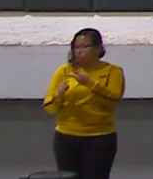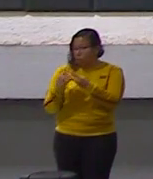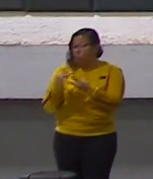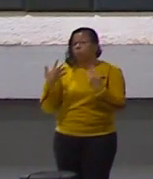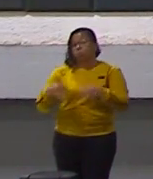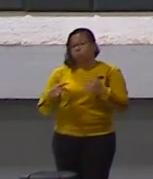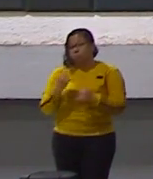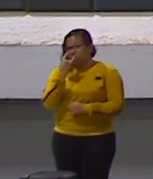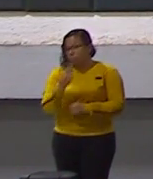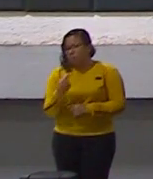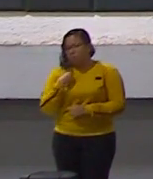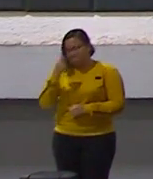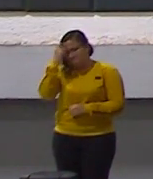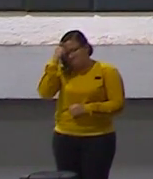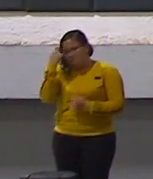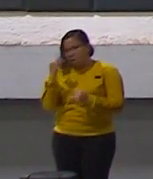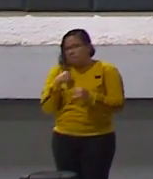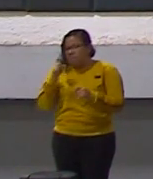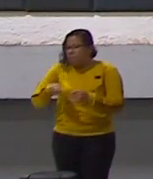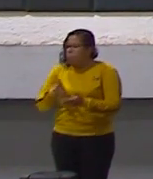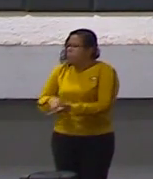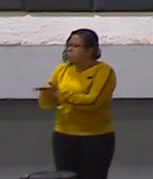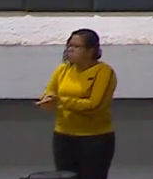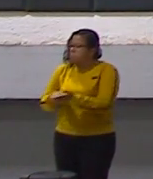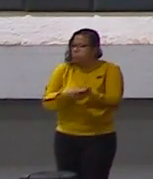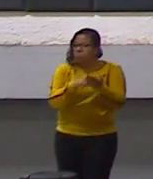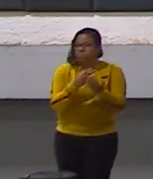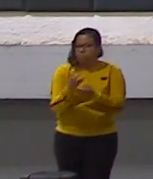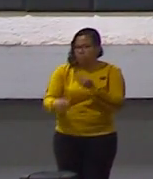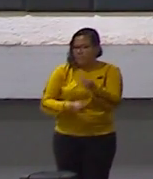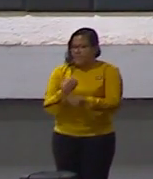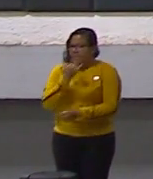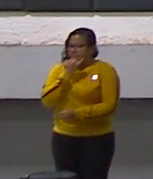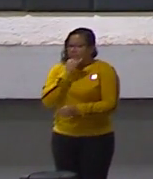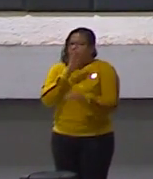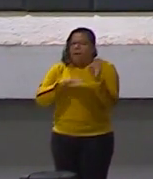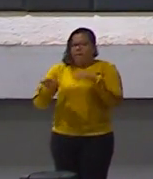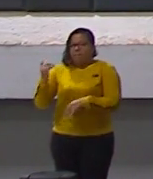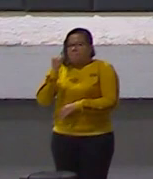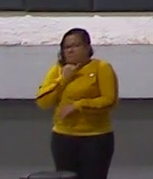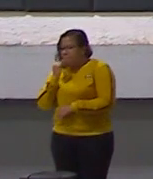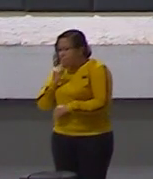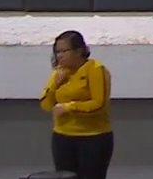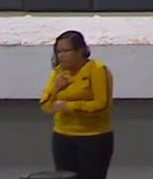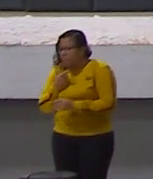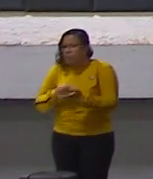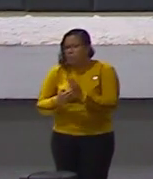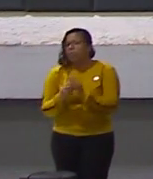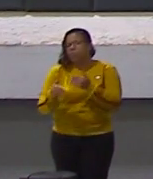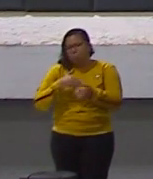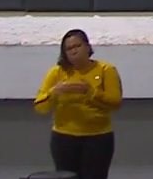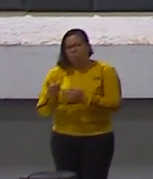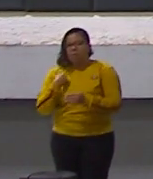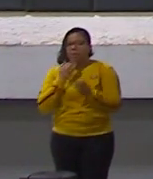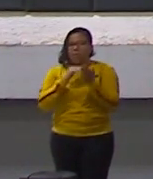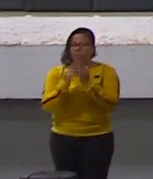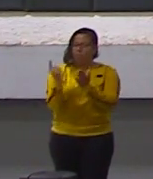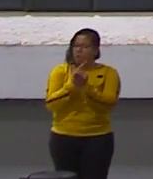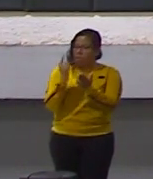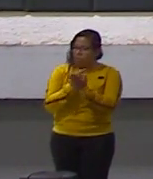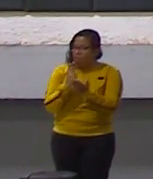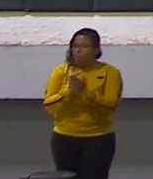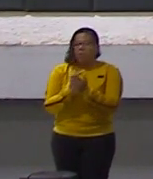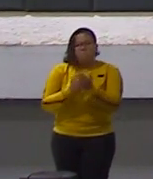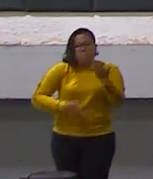rescatar porque una de las fallas que te dan muchas veces es que a pesar de la discusión de que los libros desaparecerán